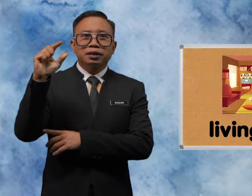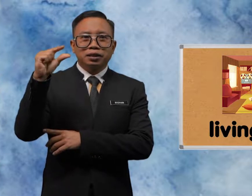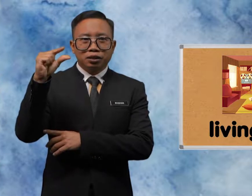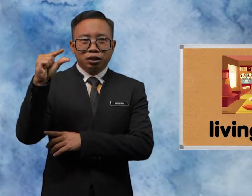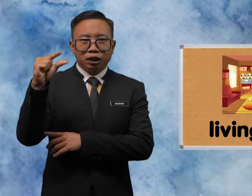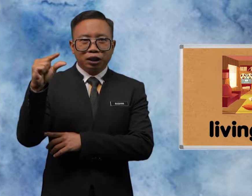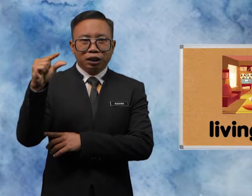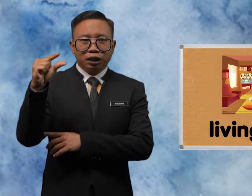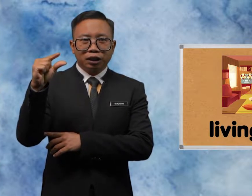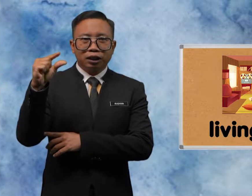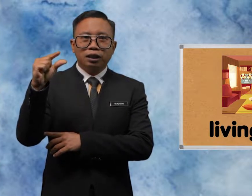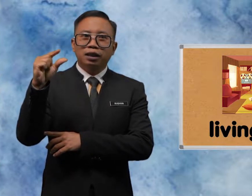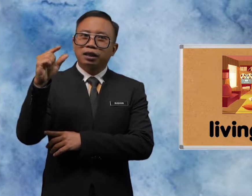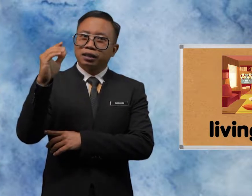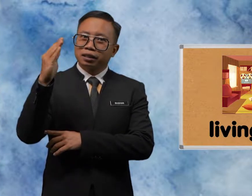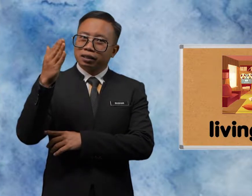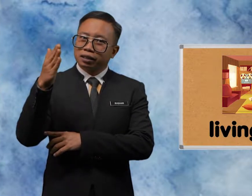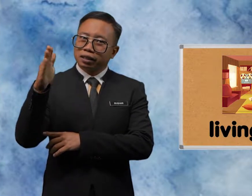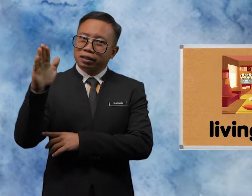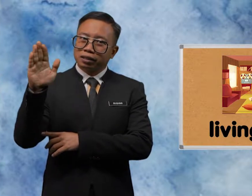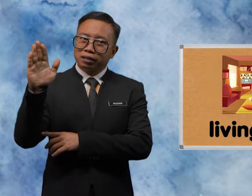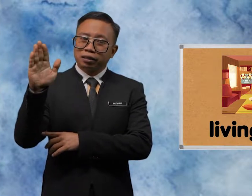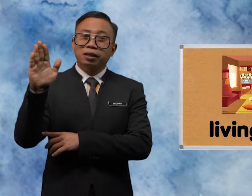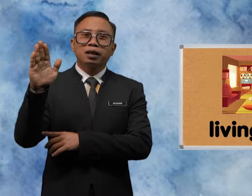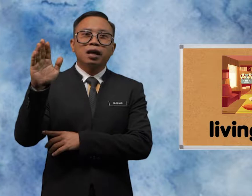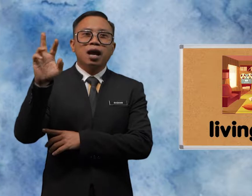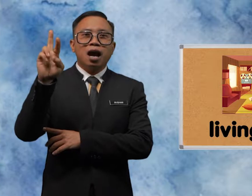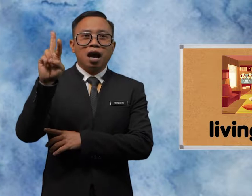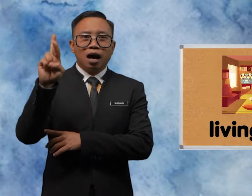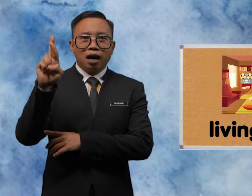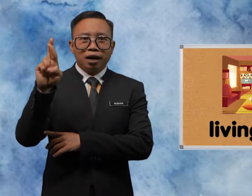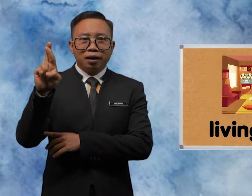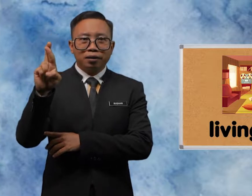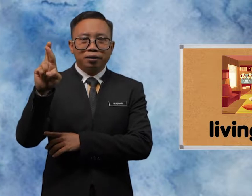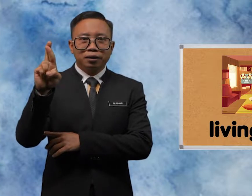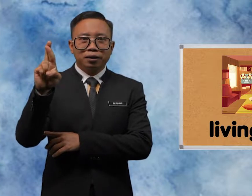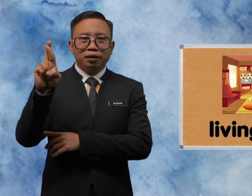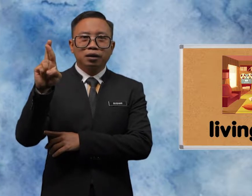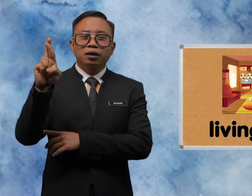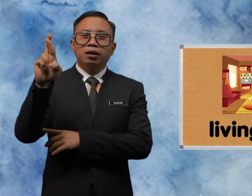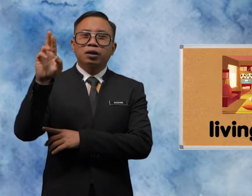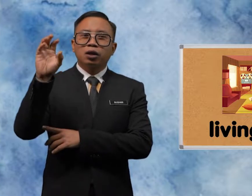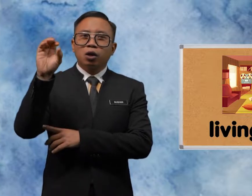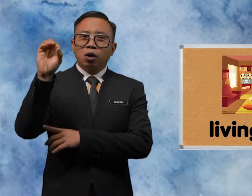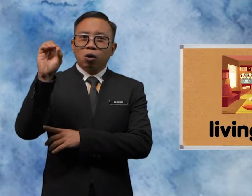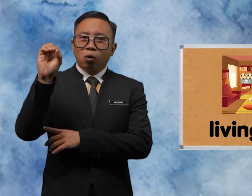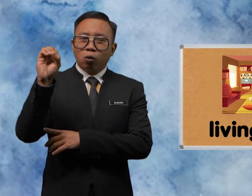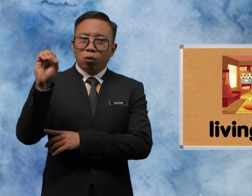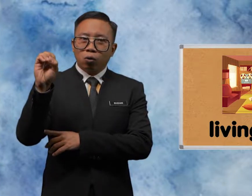G, R, O,